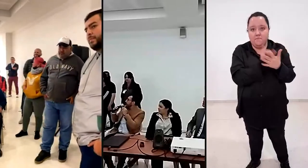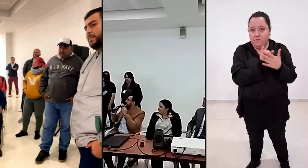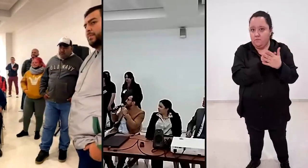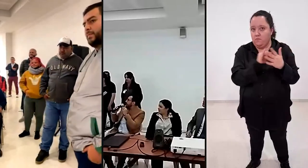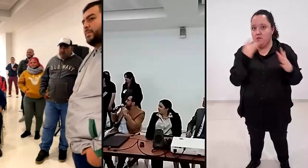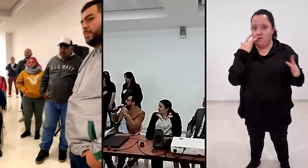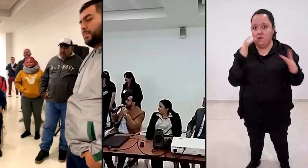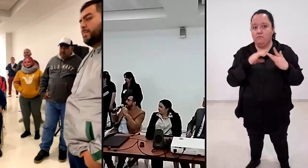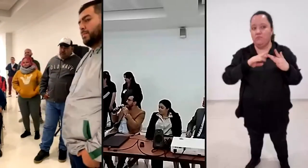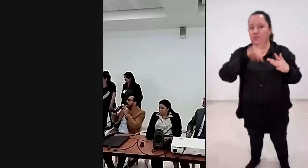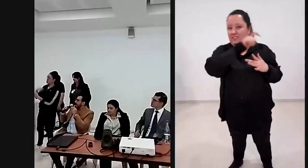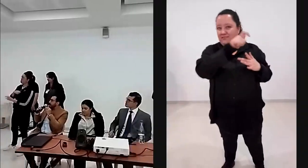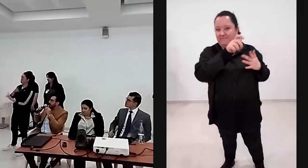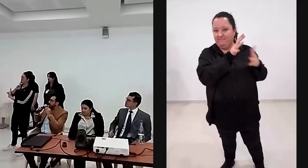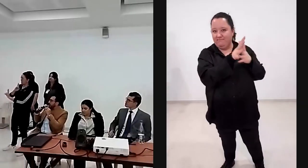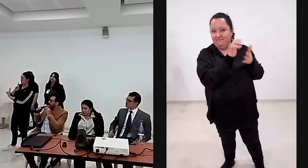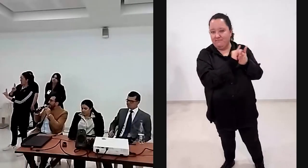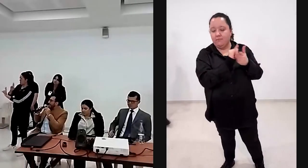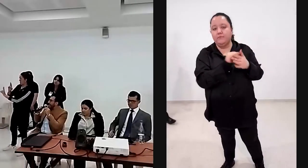a las partes